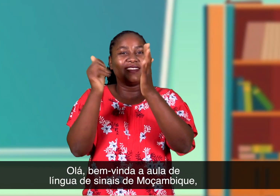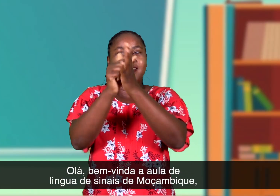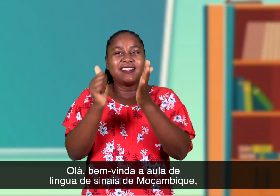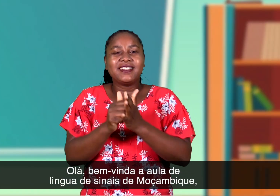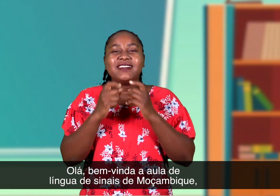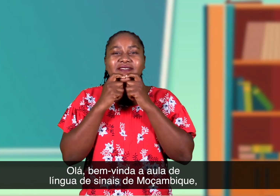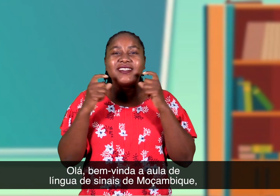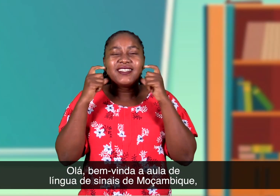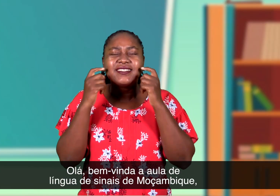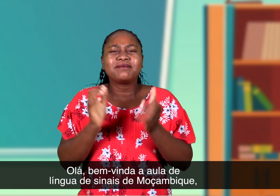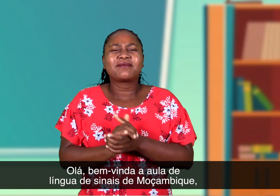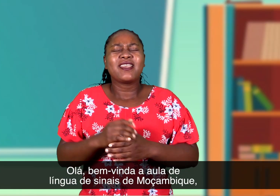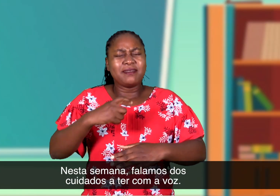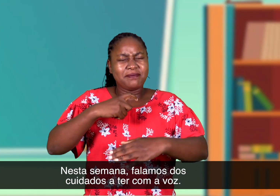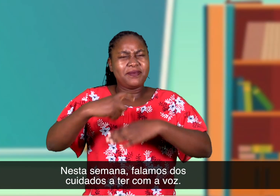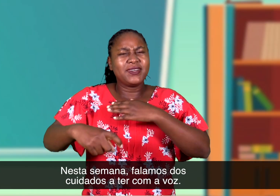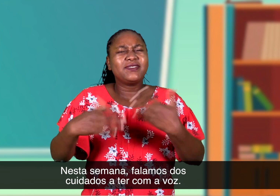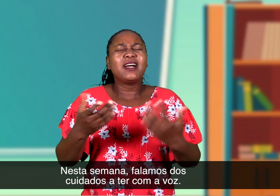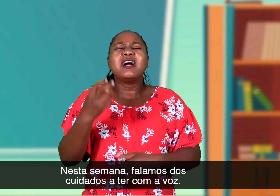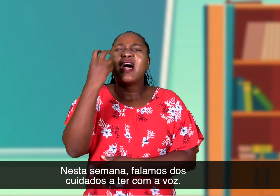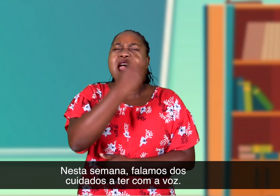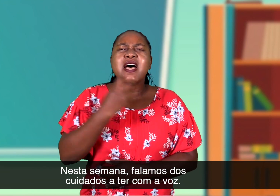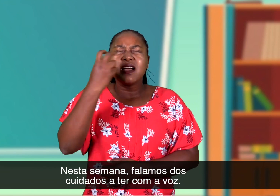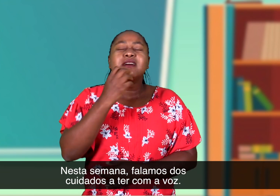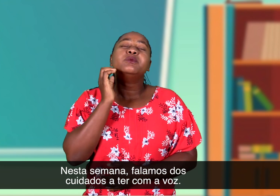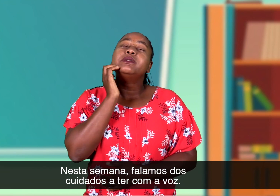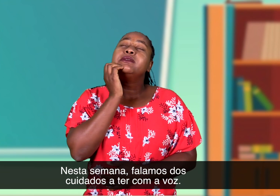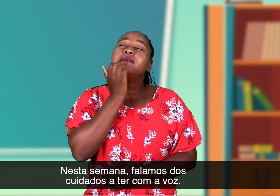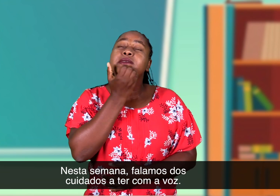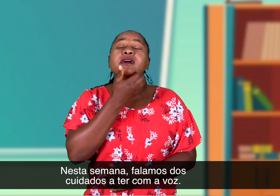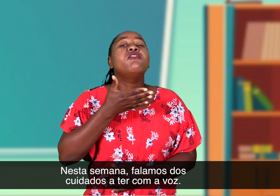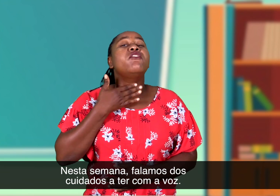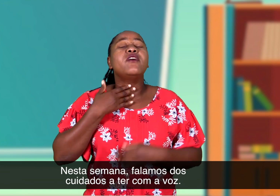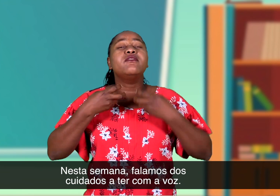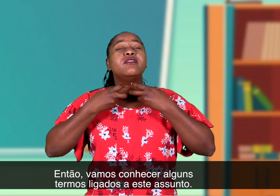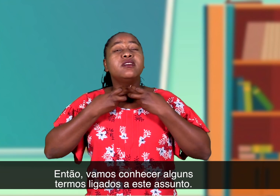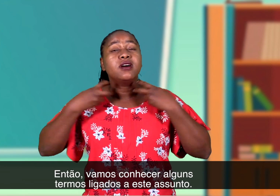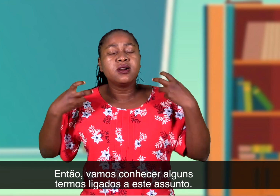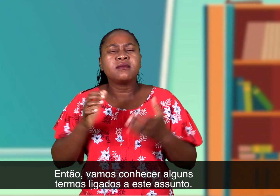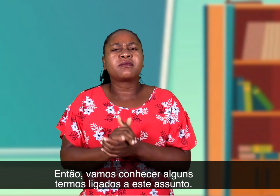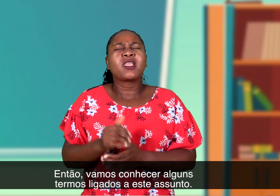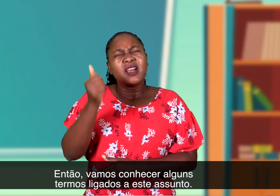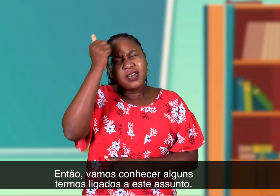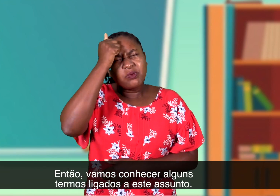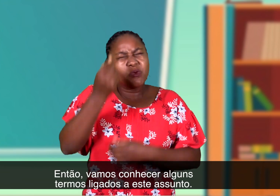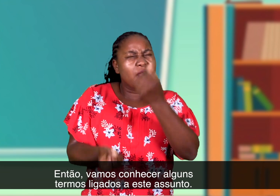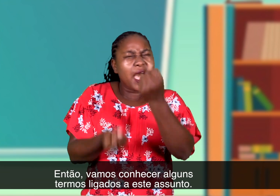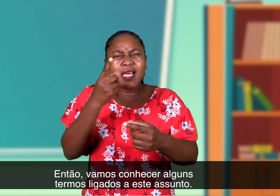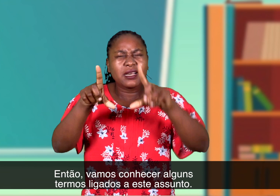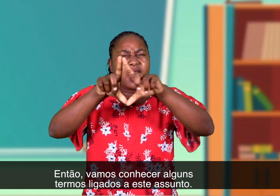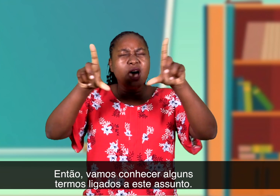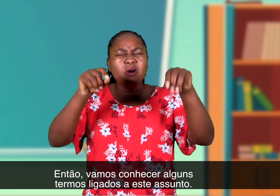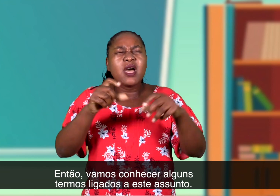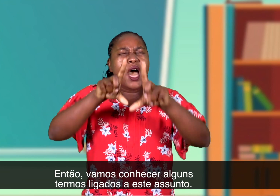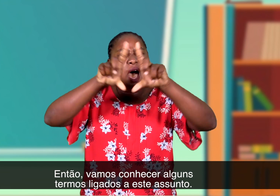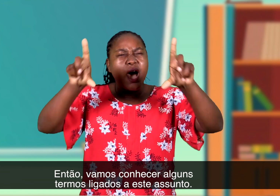aula de Língua de Sinais de Moçambique. Nesta semana, falamos dos cuidados a ter com a voz. Então, vamos conhecer alguns